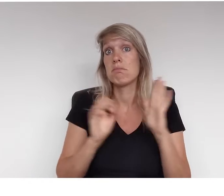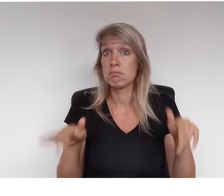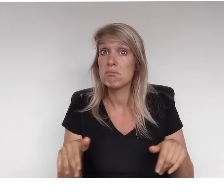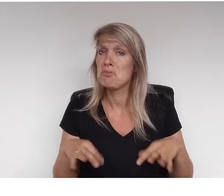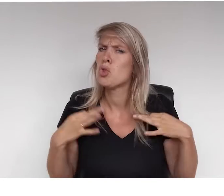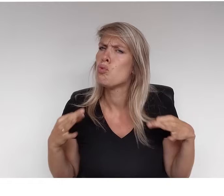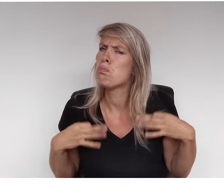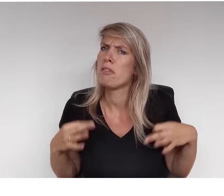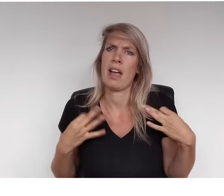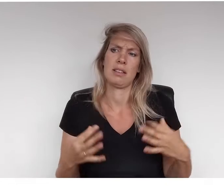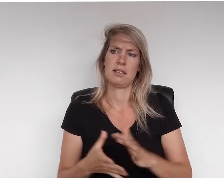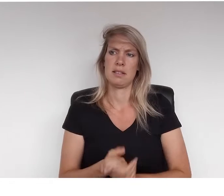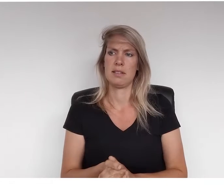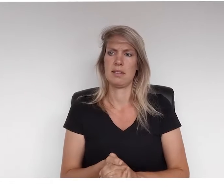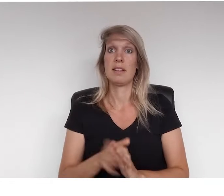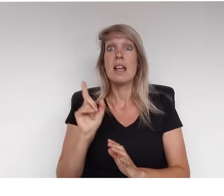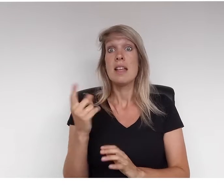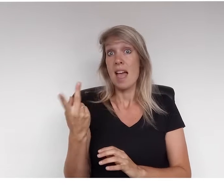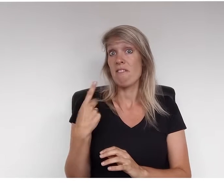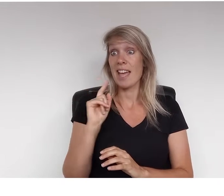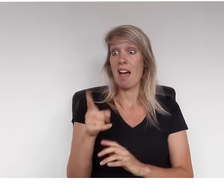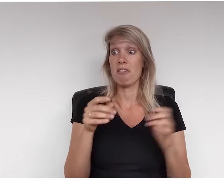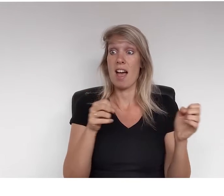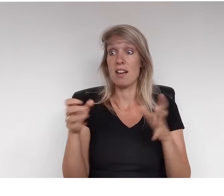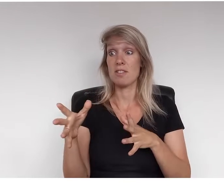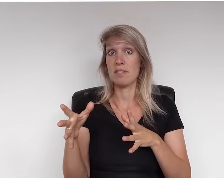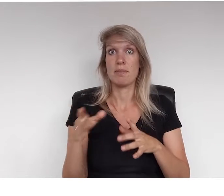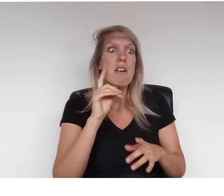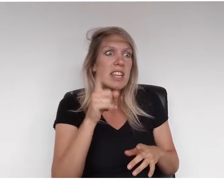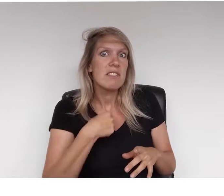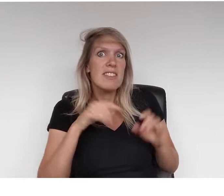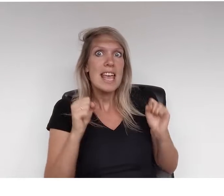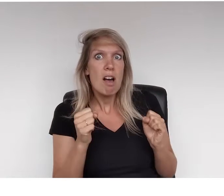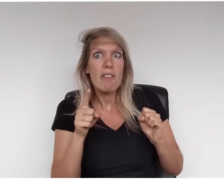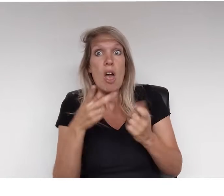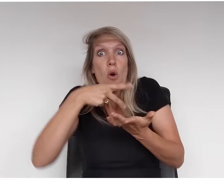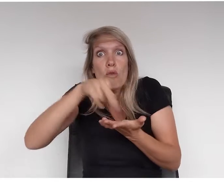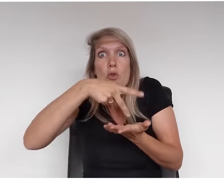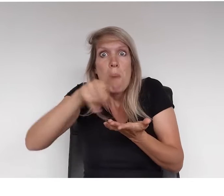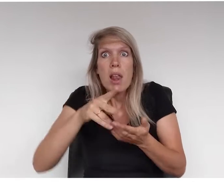fijn. En wij gaan verhuizen. Weet je wat ik kan? Voetballen.